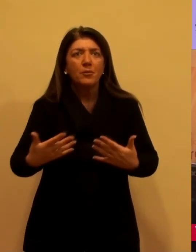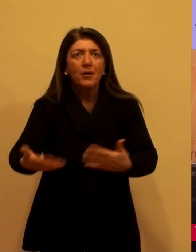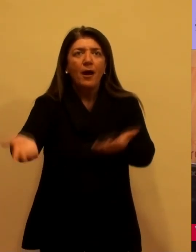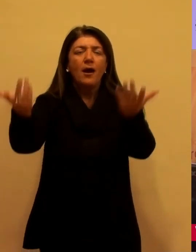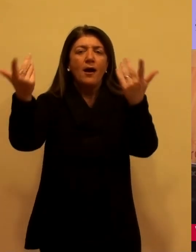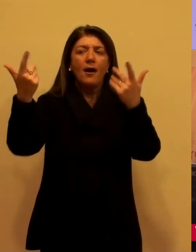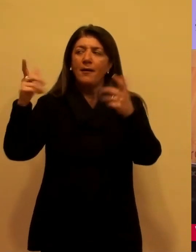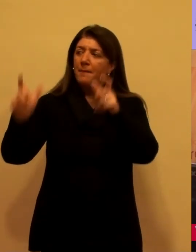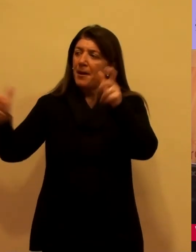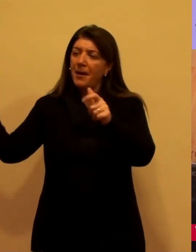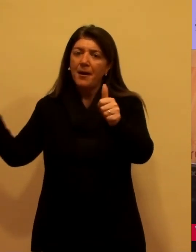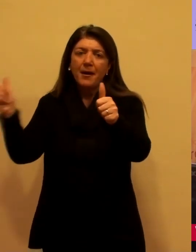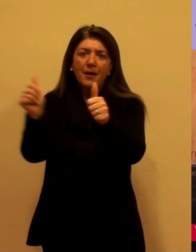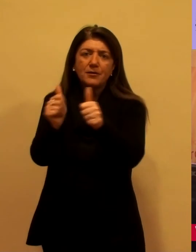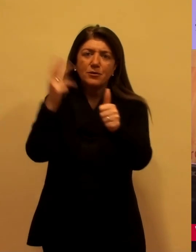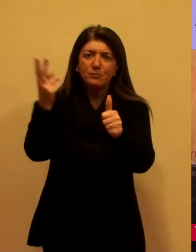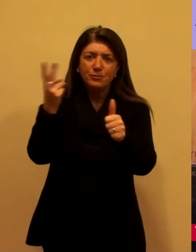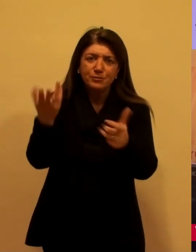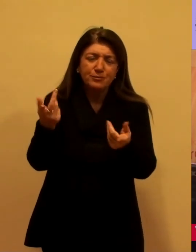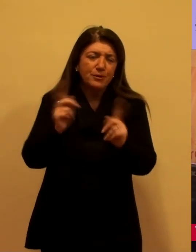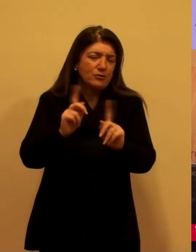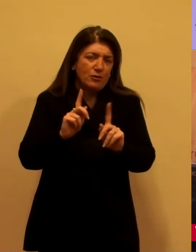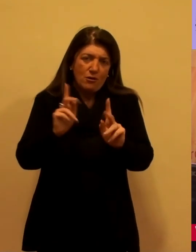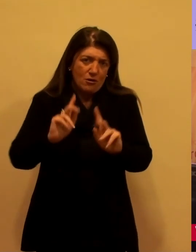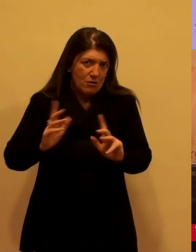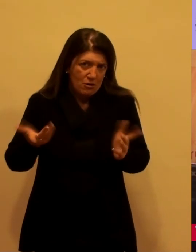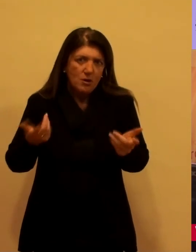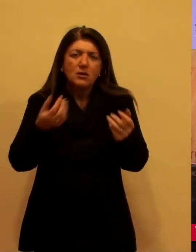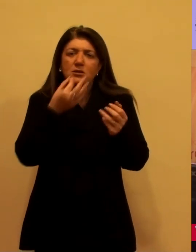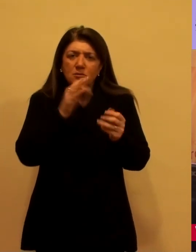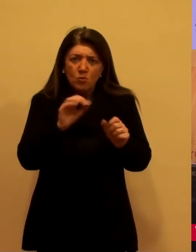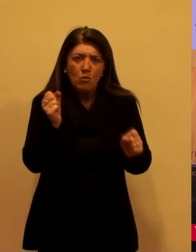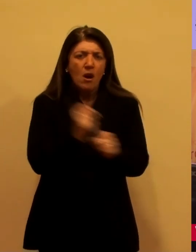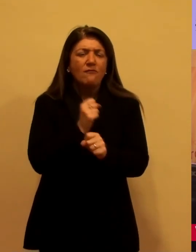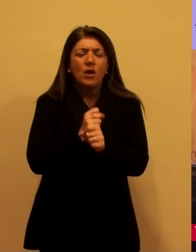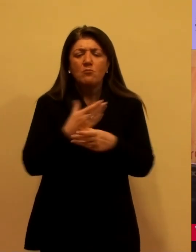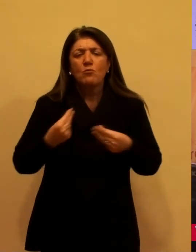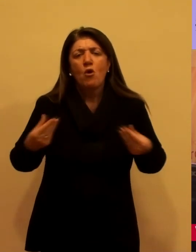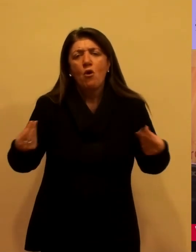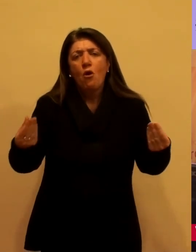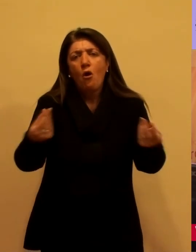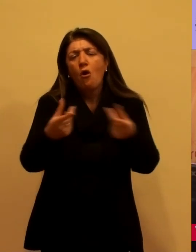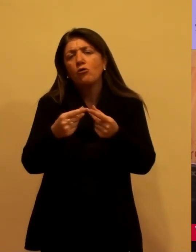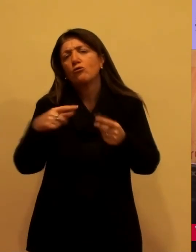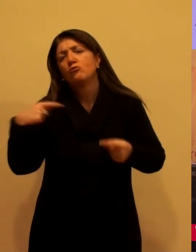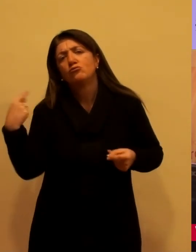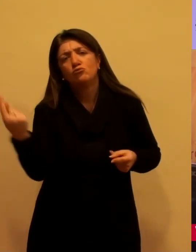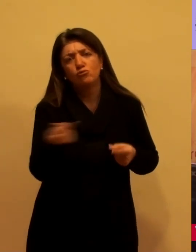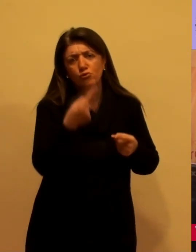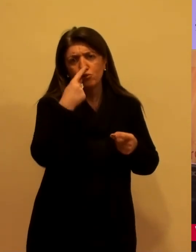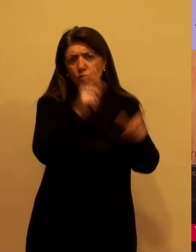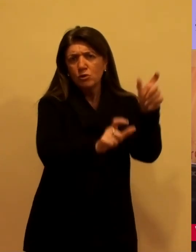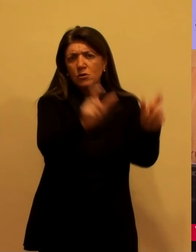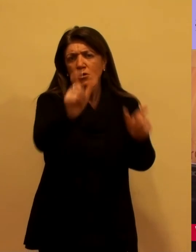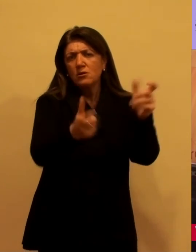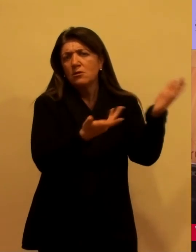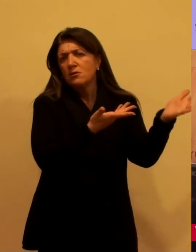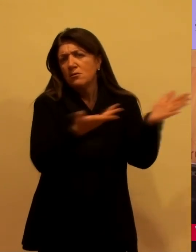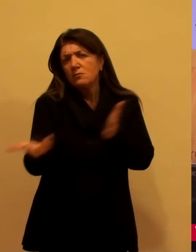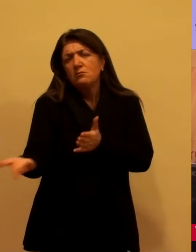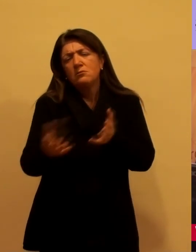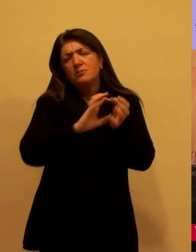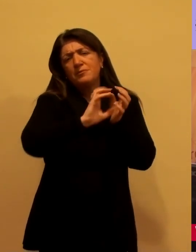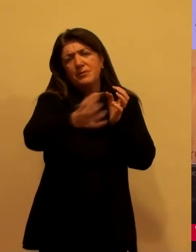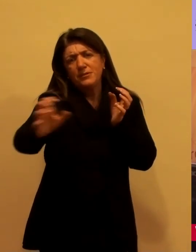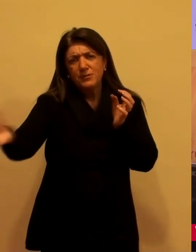delle persone. Quindi, troppo astratta. Esatto, si lavora moltissimo con tutte le tipologie di pubblico, come peraltro fanno anche le colleghe